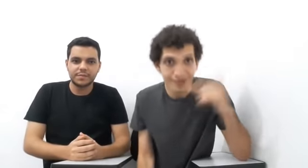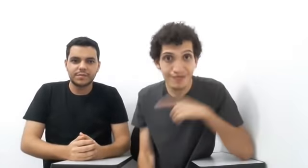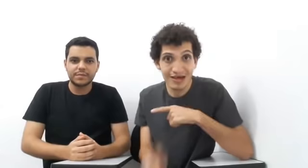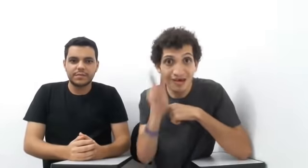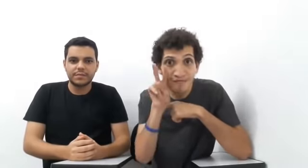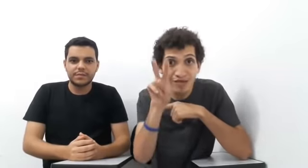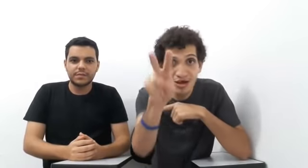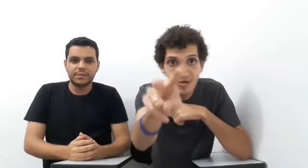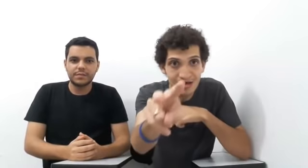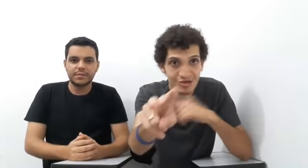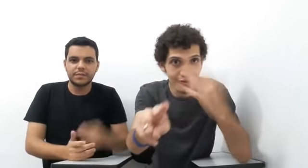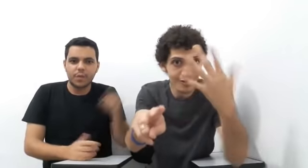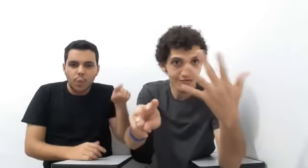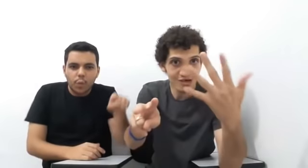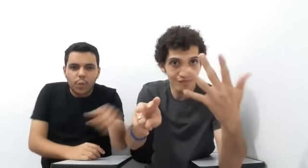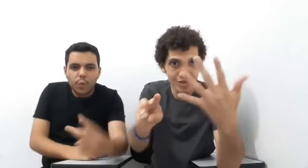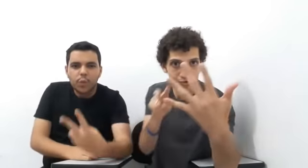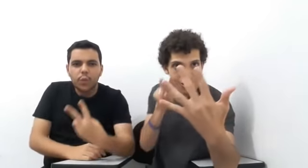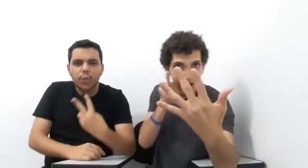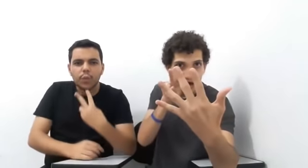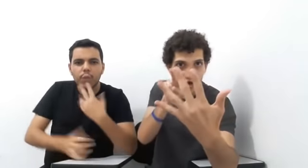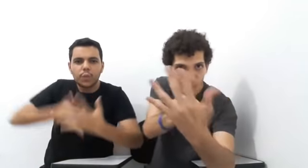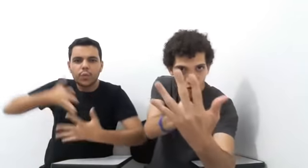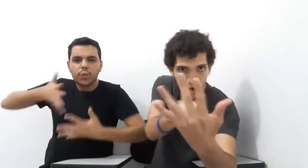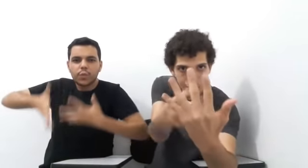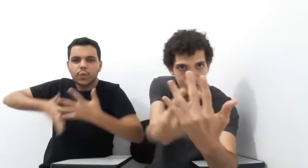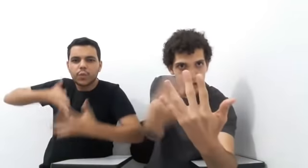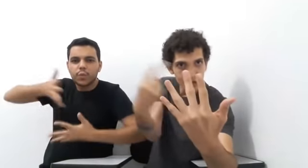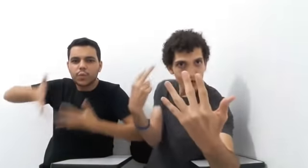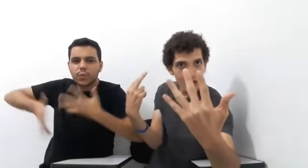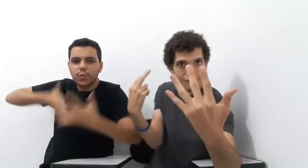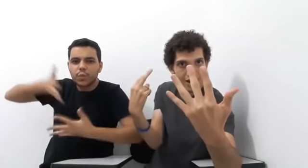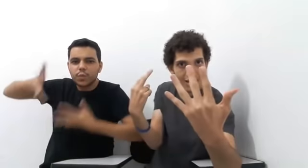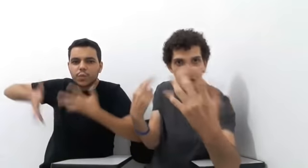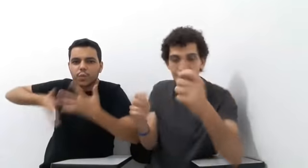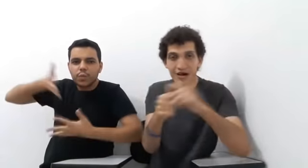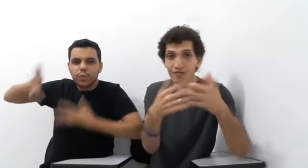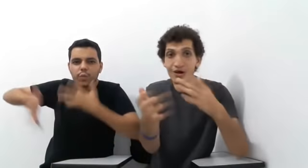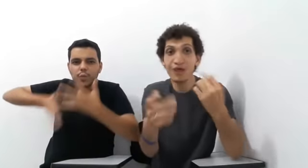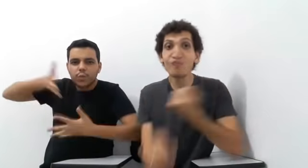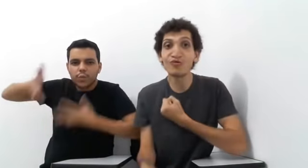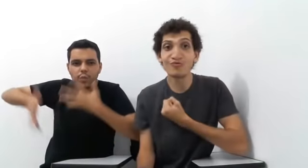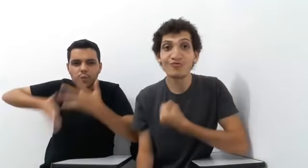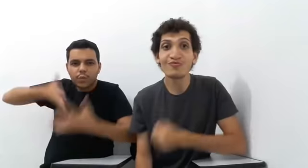Tem espelho assim, ó, um espelho. Eu olho e estou olhando para ele, faz qualquer número.